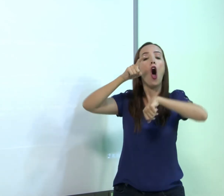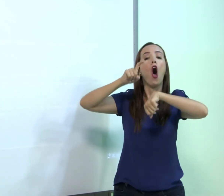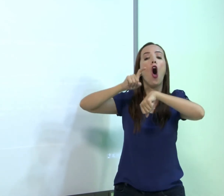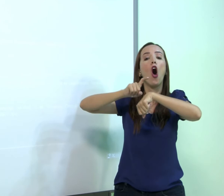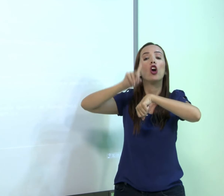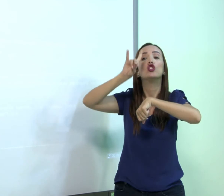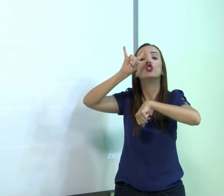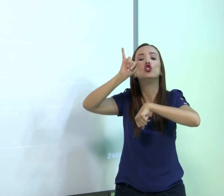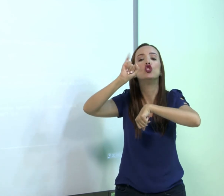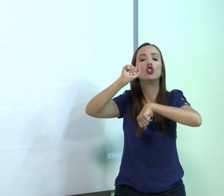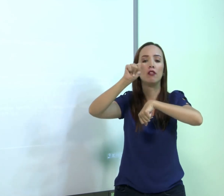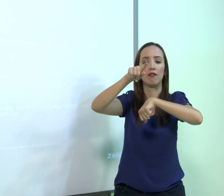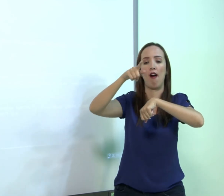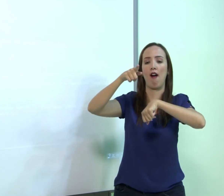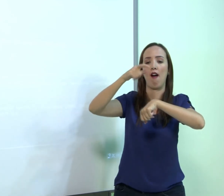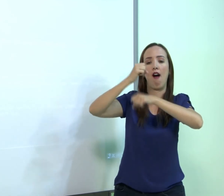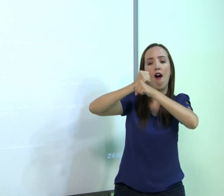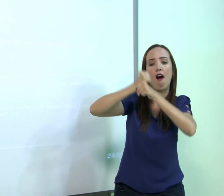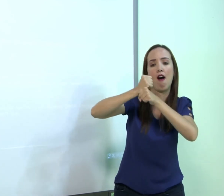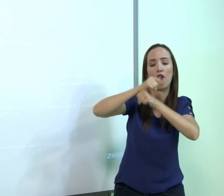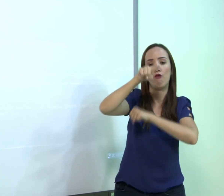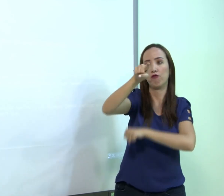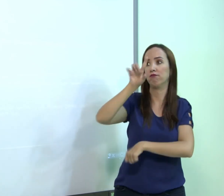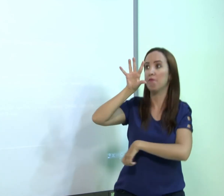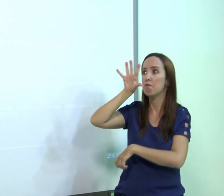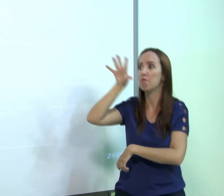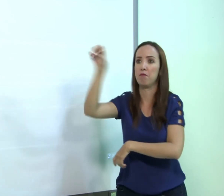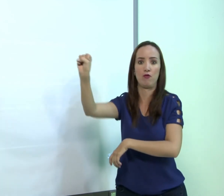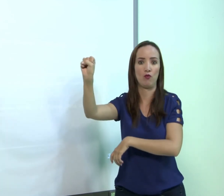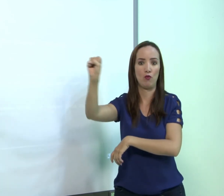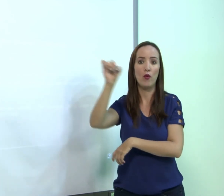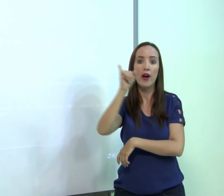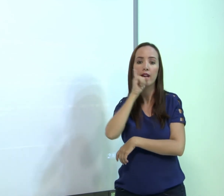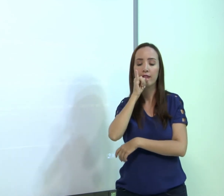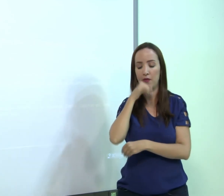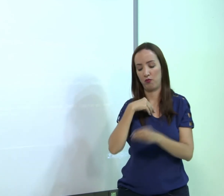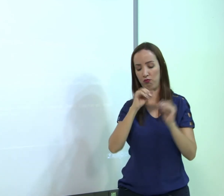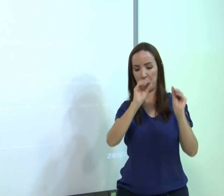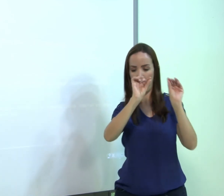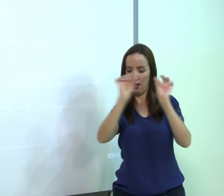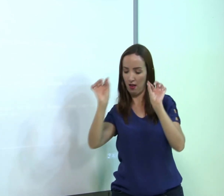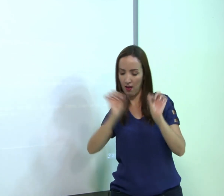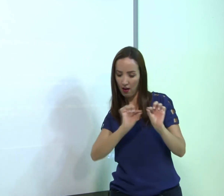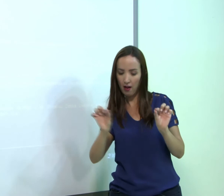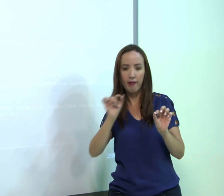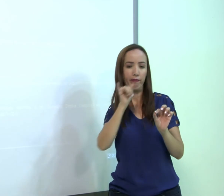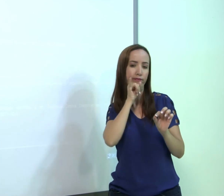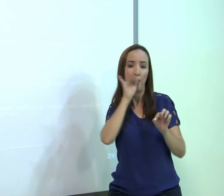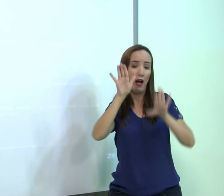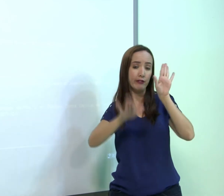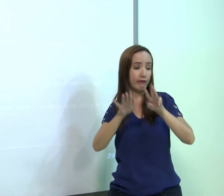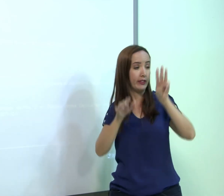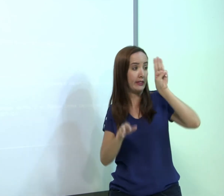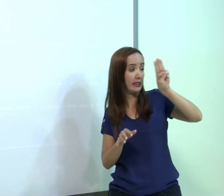colocar também o dia, a data que você acessou e pegou essa informação.